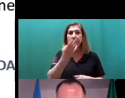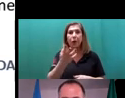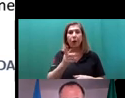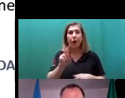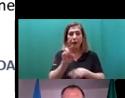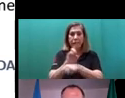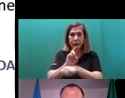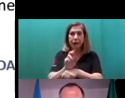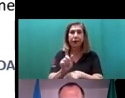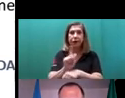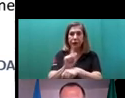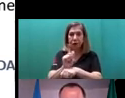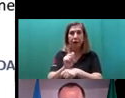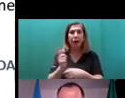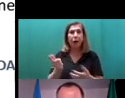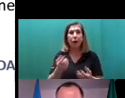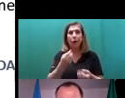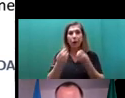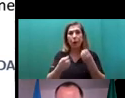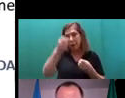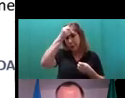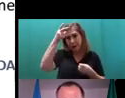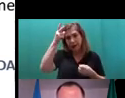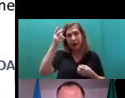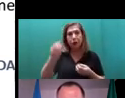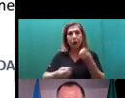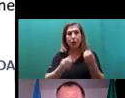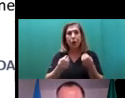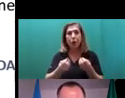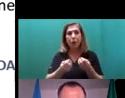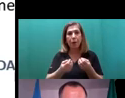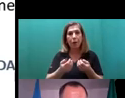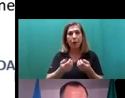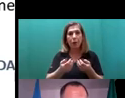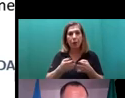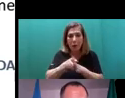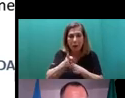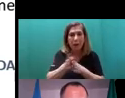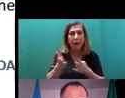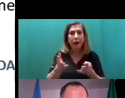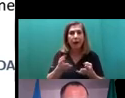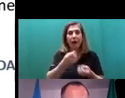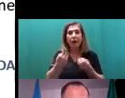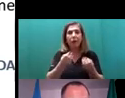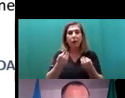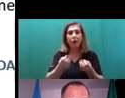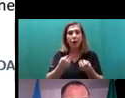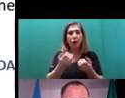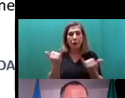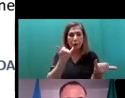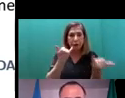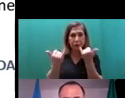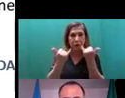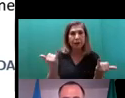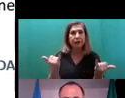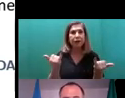municipal em estes temas de articulação de fomento, de fornecimento à demanda, gestão de informação, por